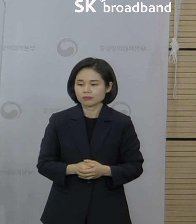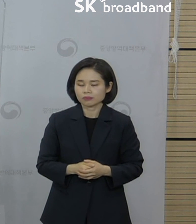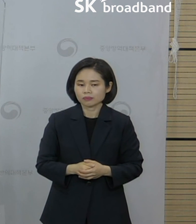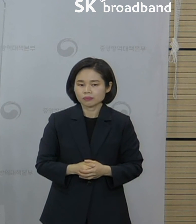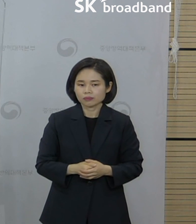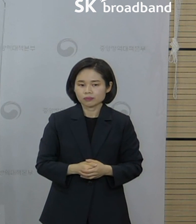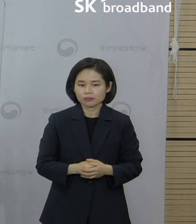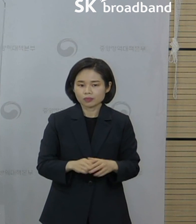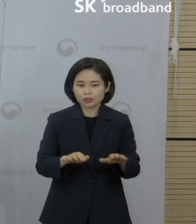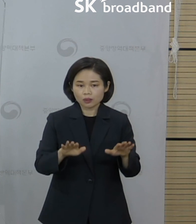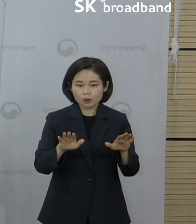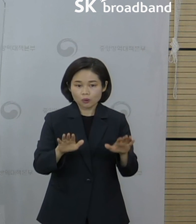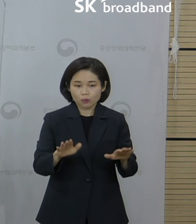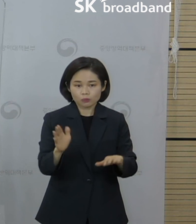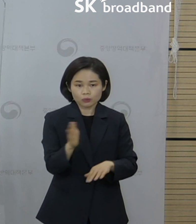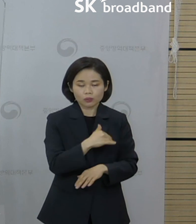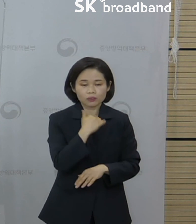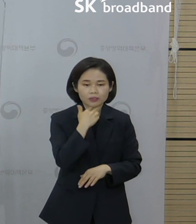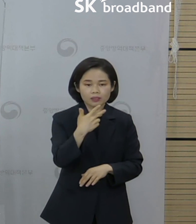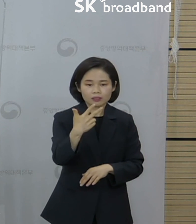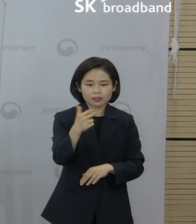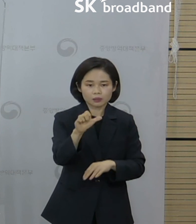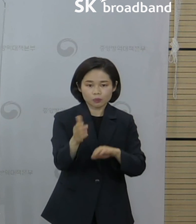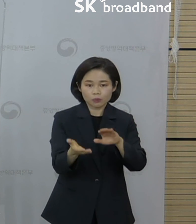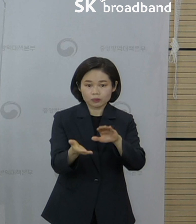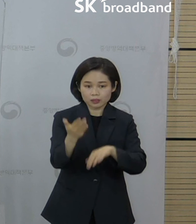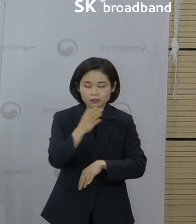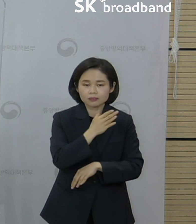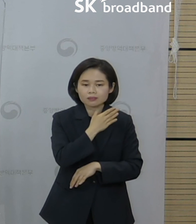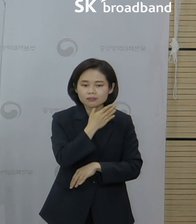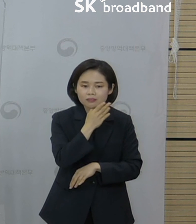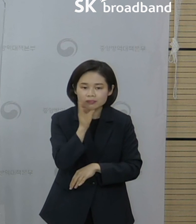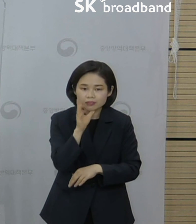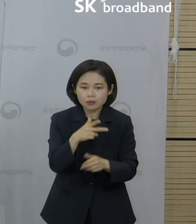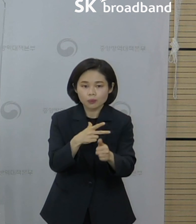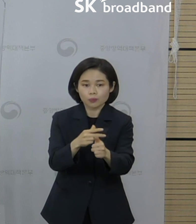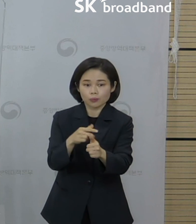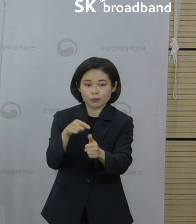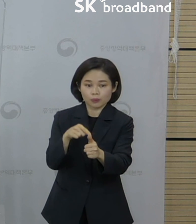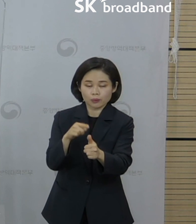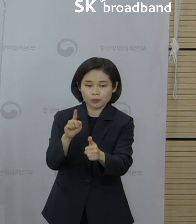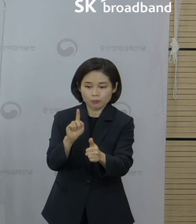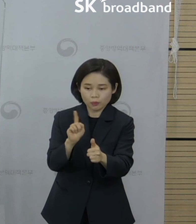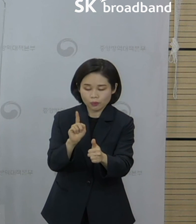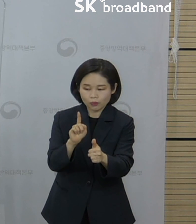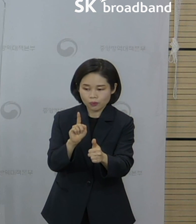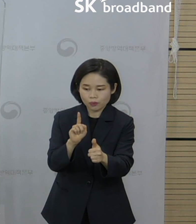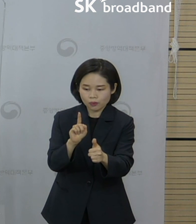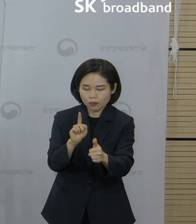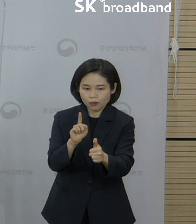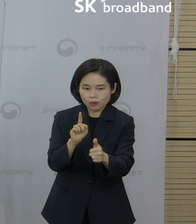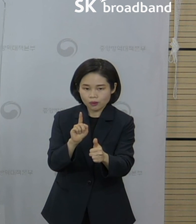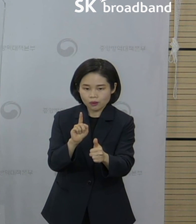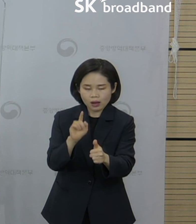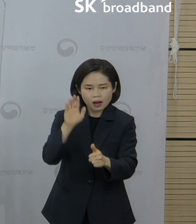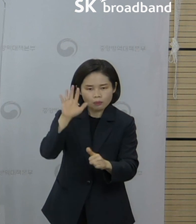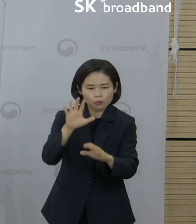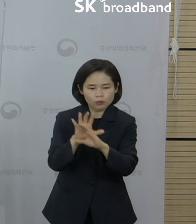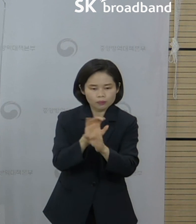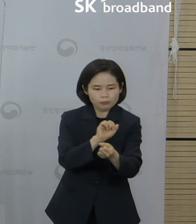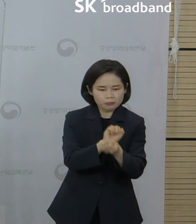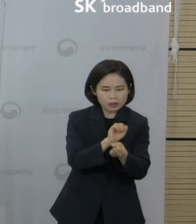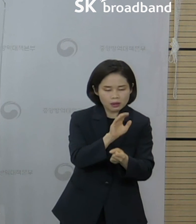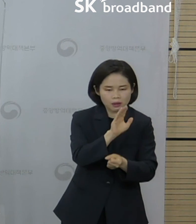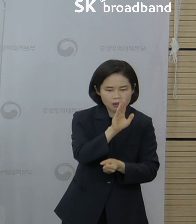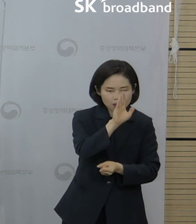오늘부터 시작되는 75세 이상 어르신에 대한 백신 접종은 위중증, 나아가서 사망 환자를 줄이는 초석이